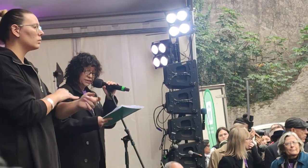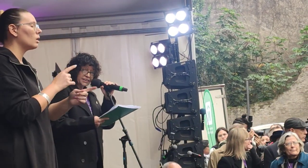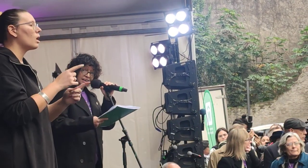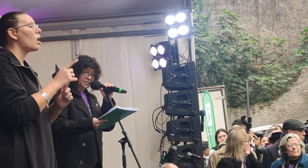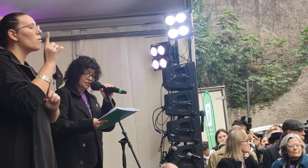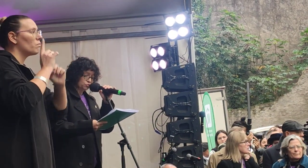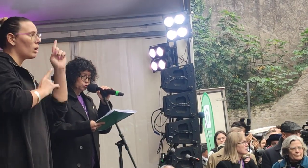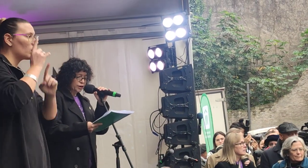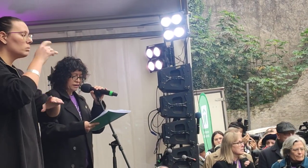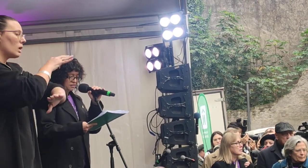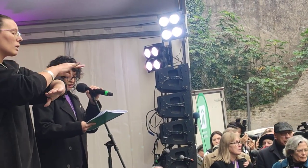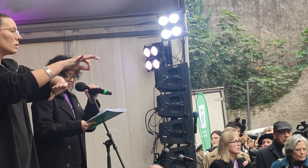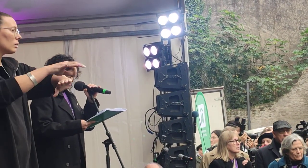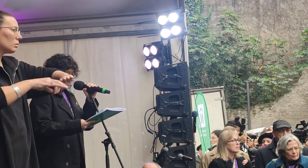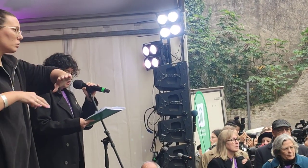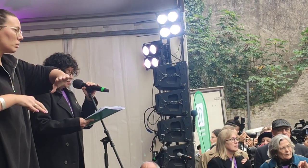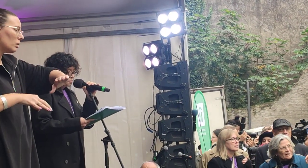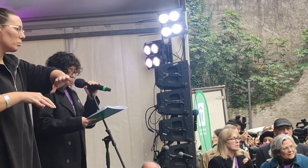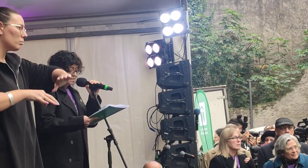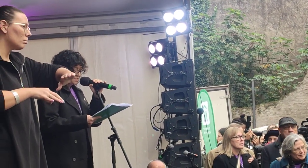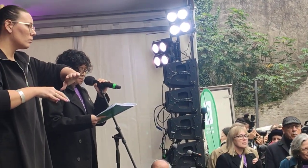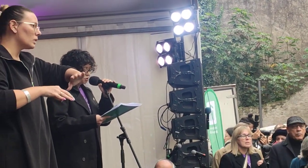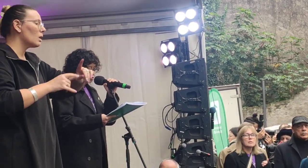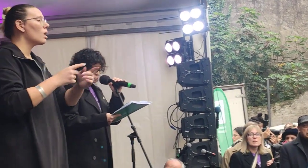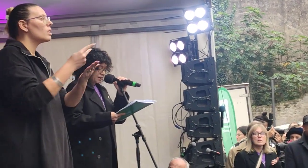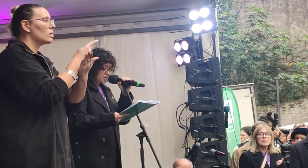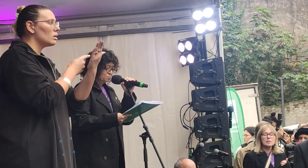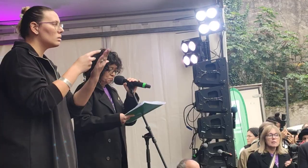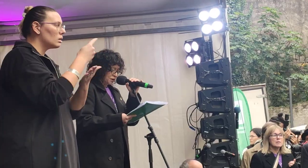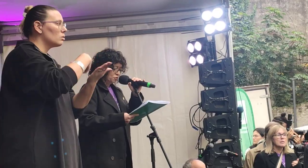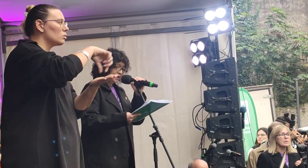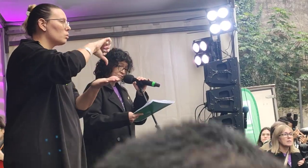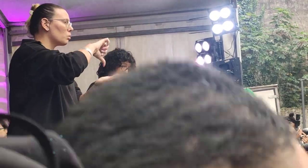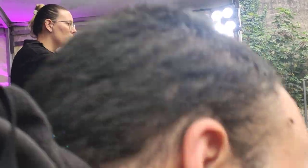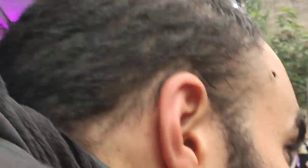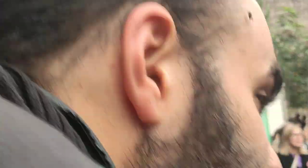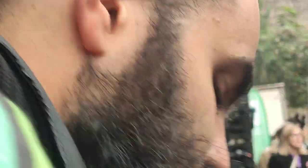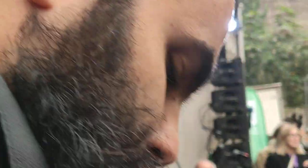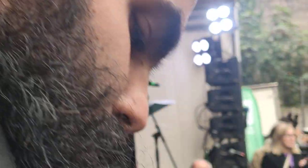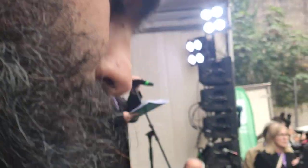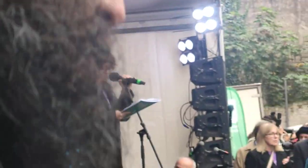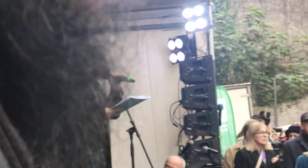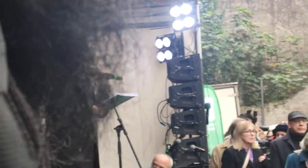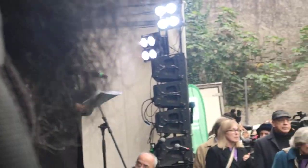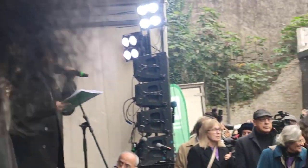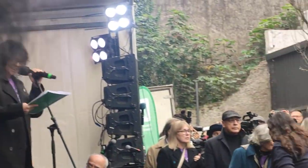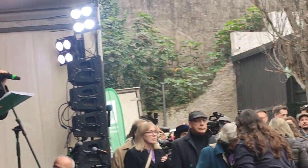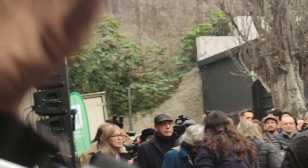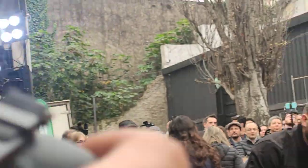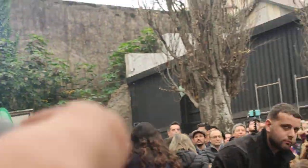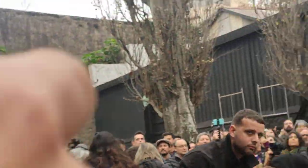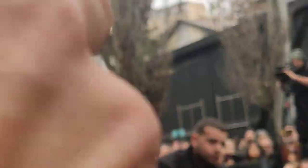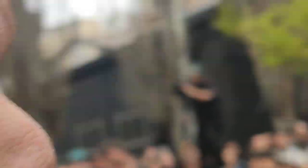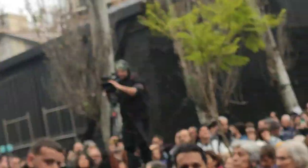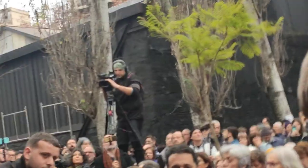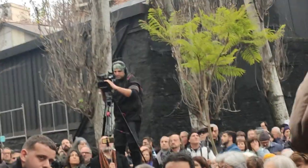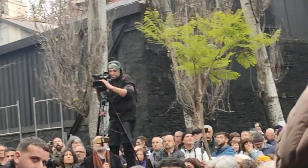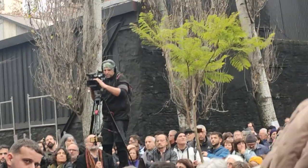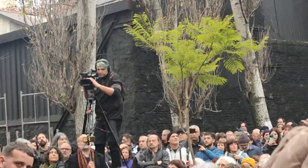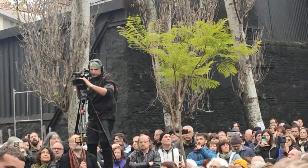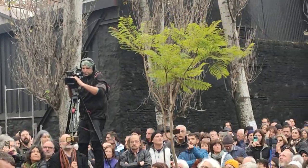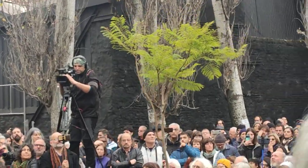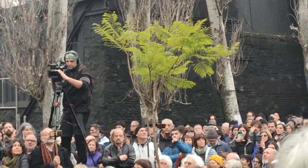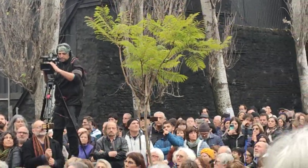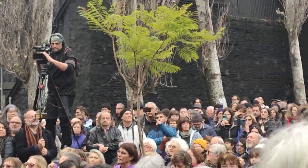la Facultad de Arquitectura, Diseño y Urbanismo, perdón, la FADU, la Sociedad de Arquitectos del